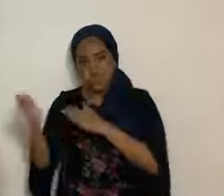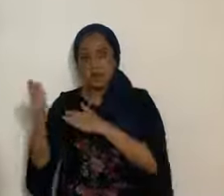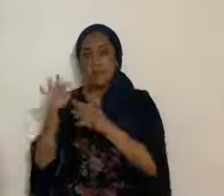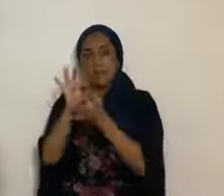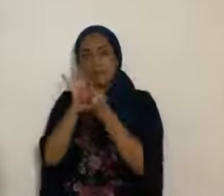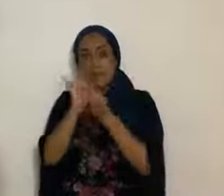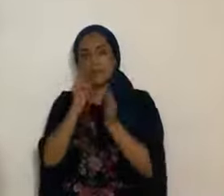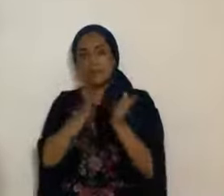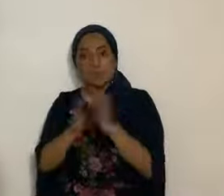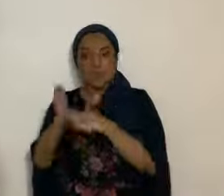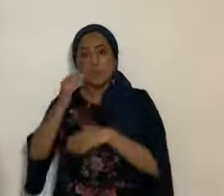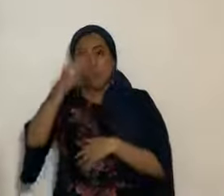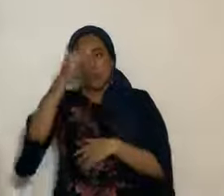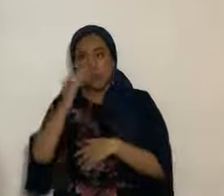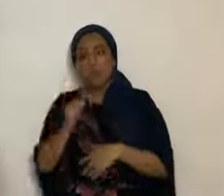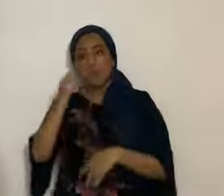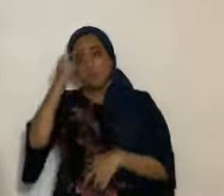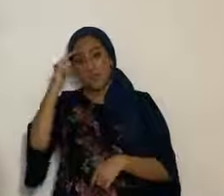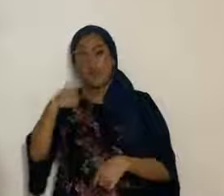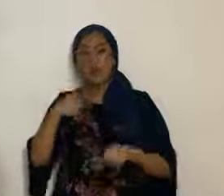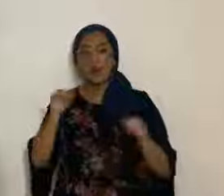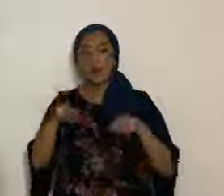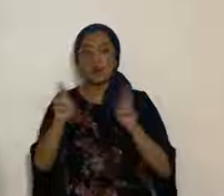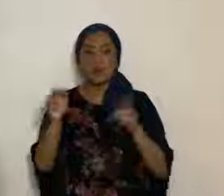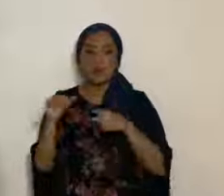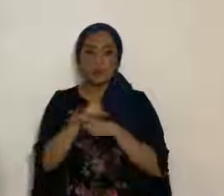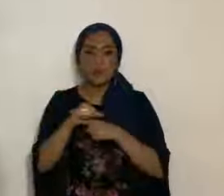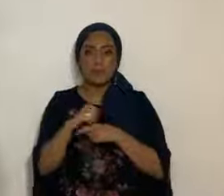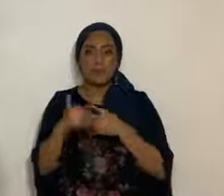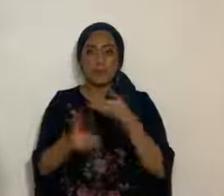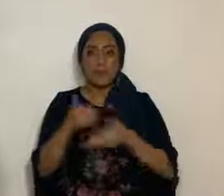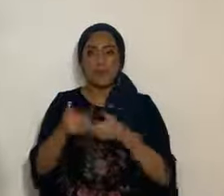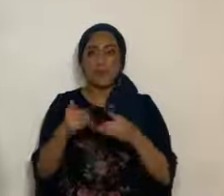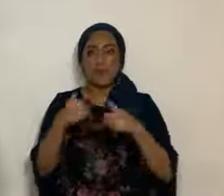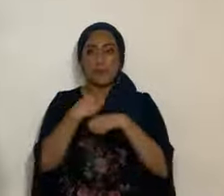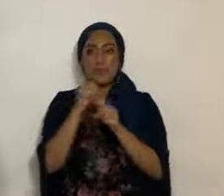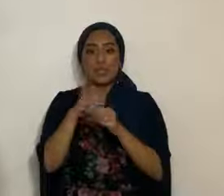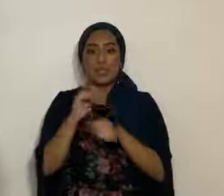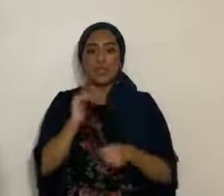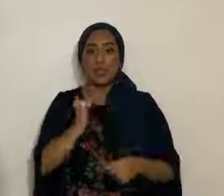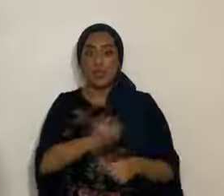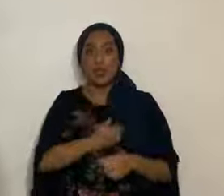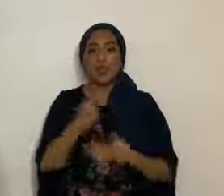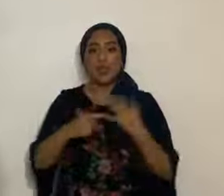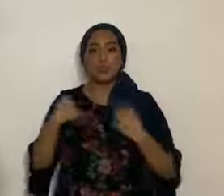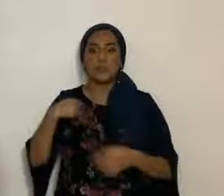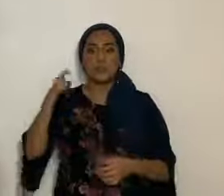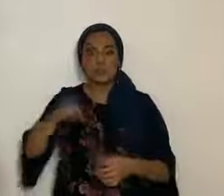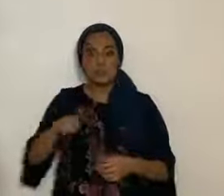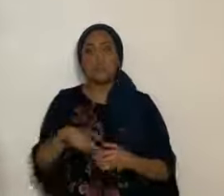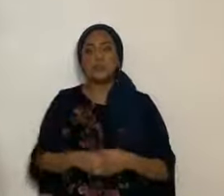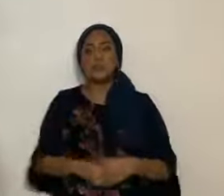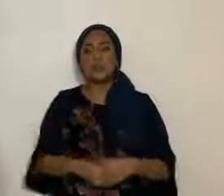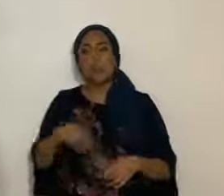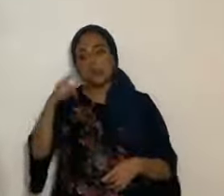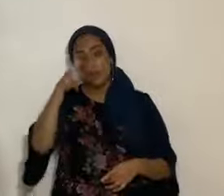de Elohim para irnos preparando y formar en nosotros el carácter que necesitamos, porque ciertamente para